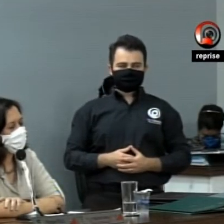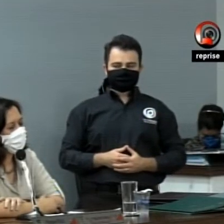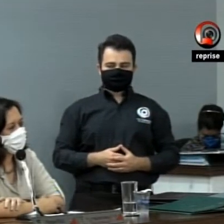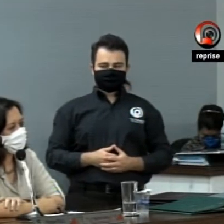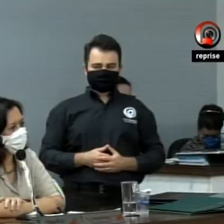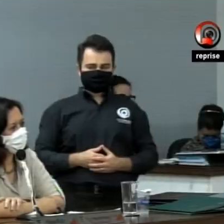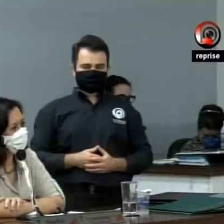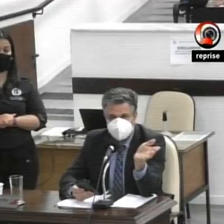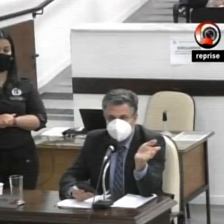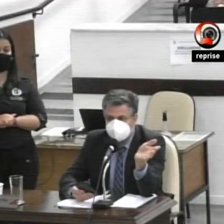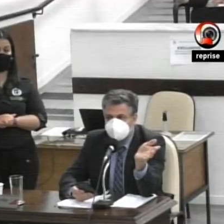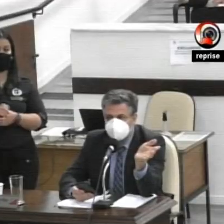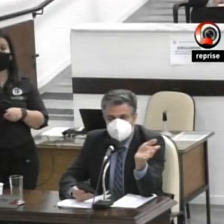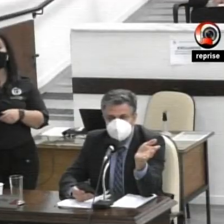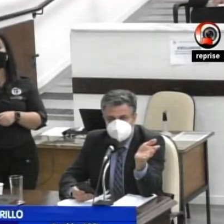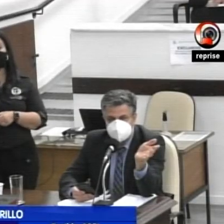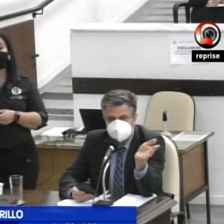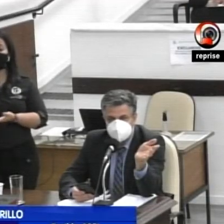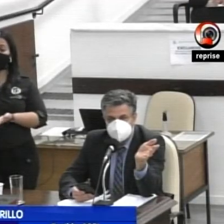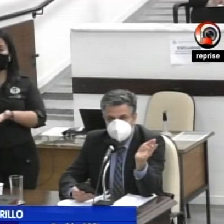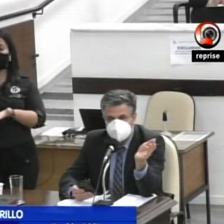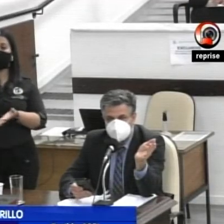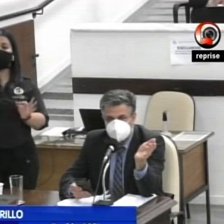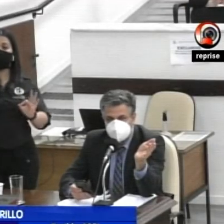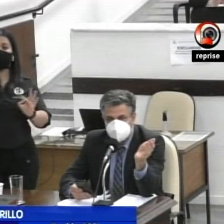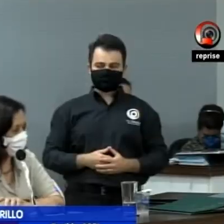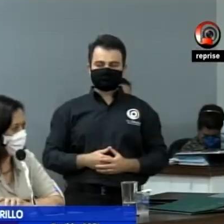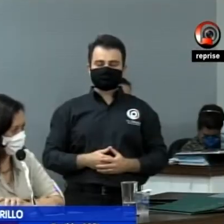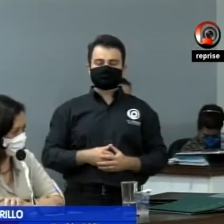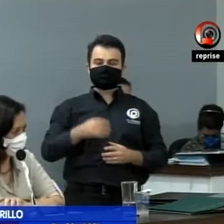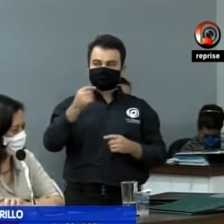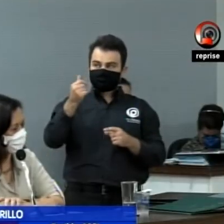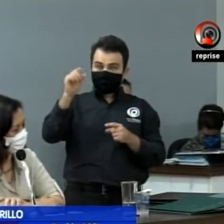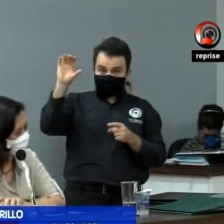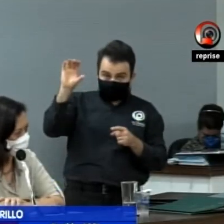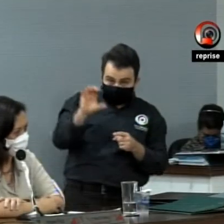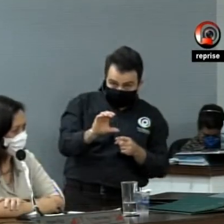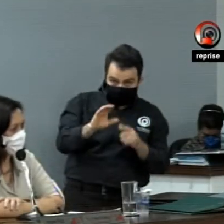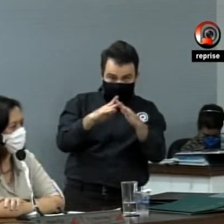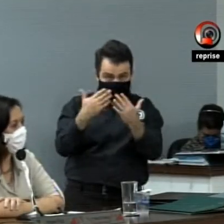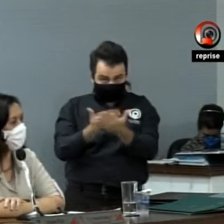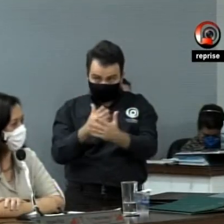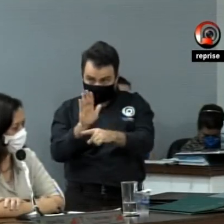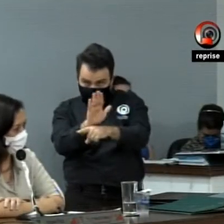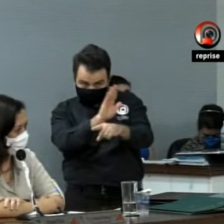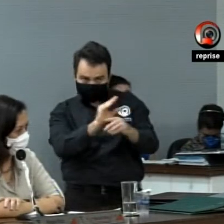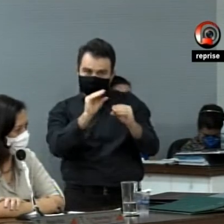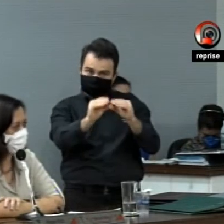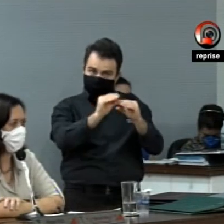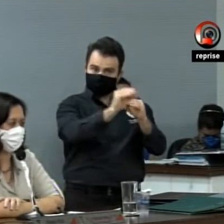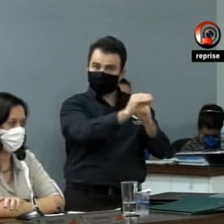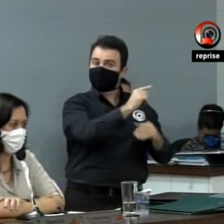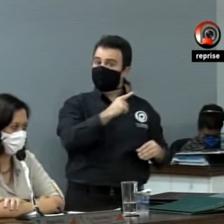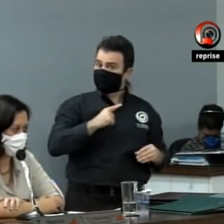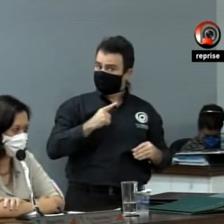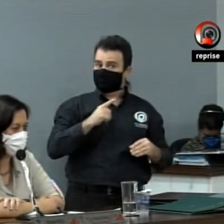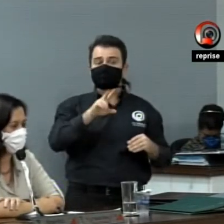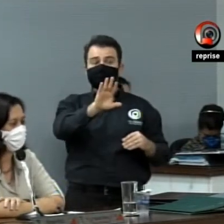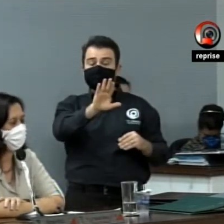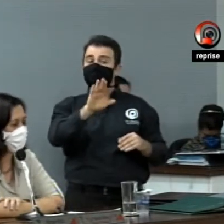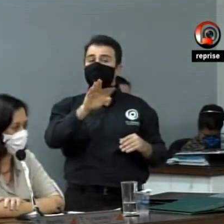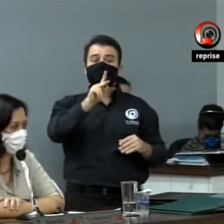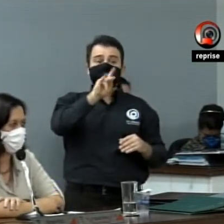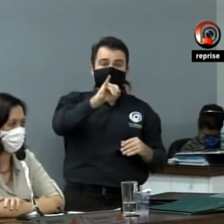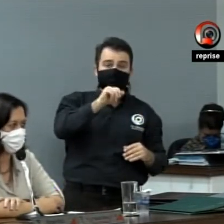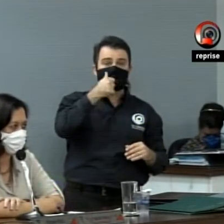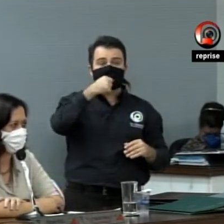Então, não foi feito investimento? Investimentos para as escolas, sim. Para os pais, para os alunos, de acordo